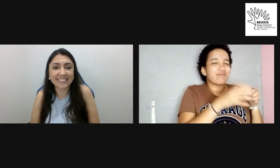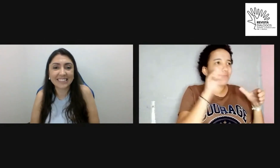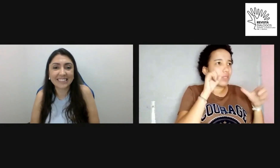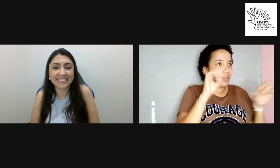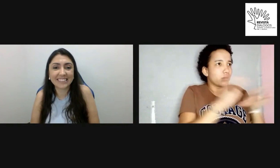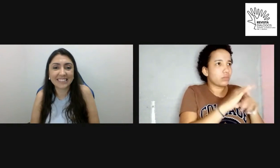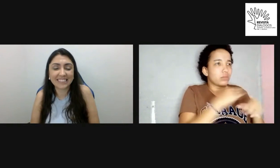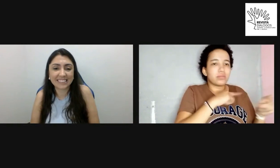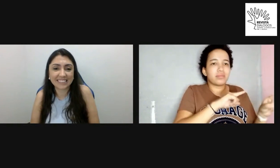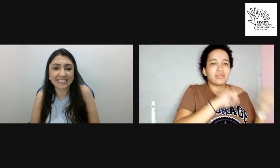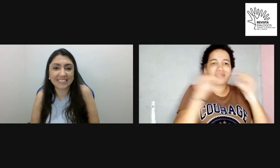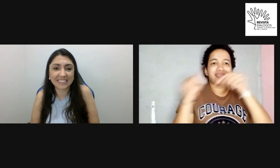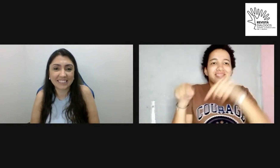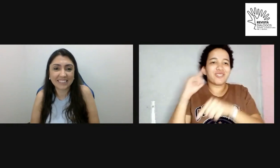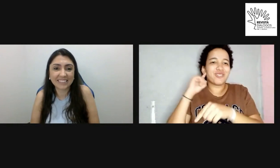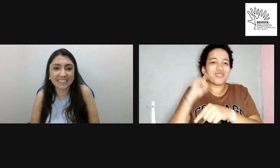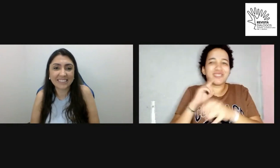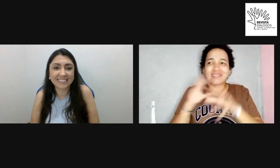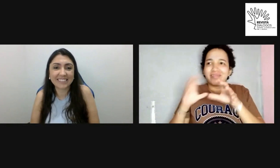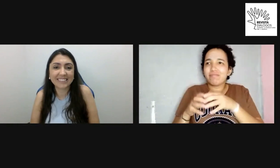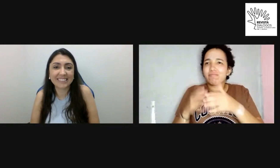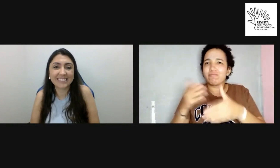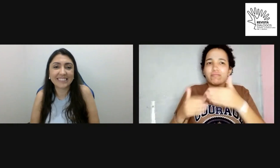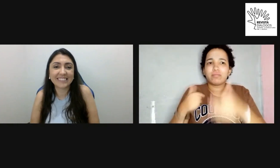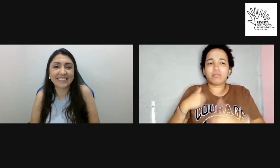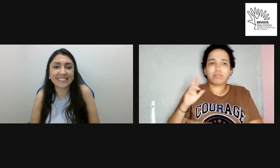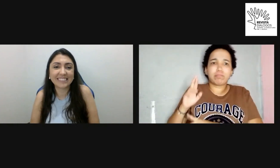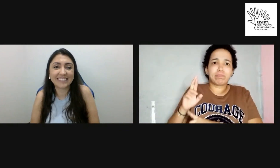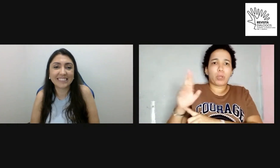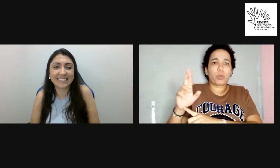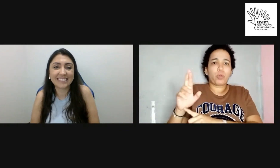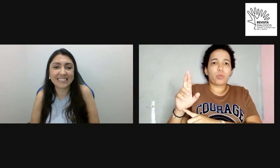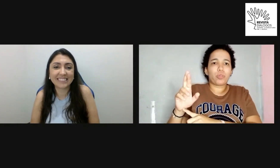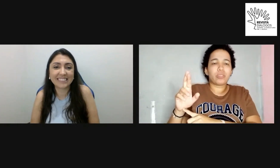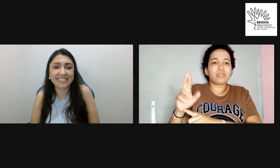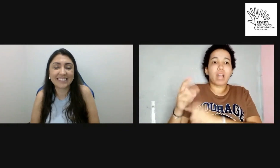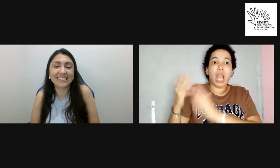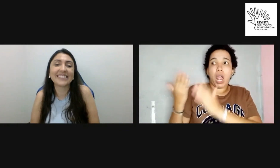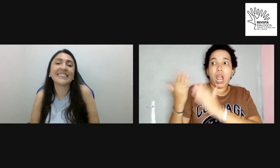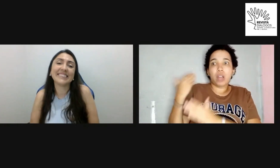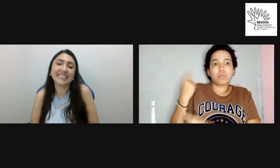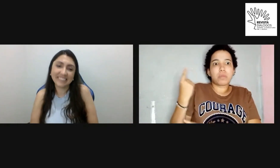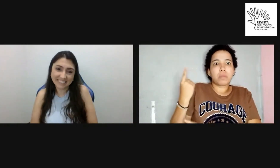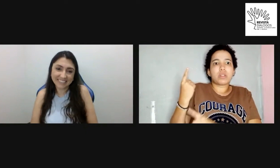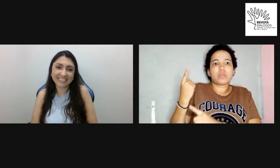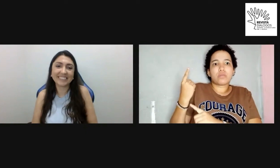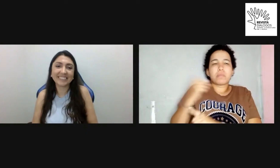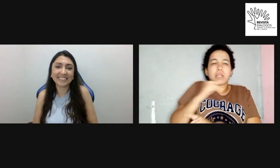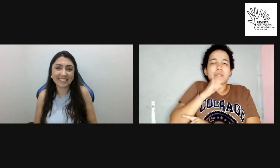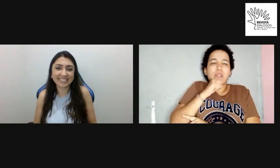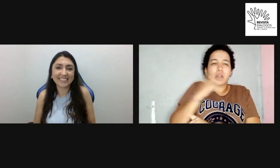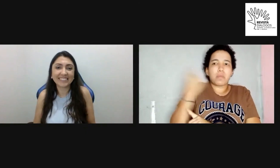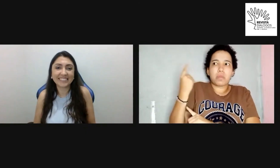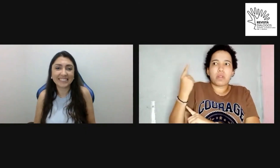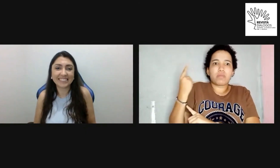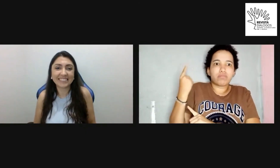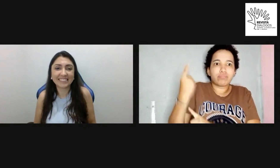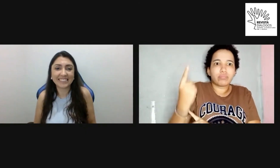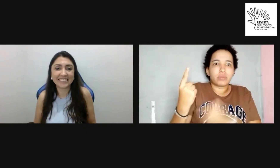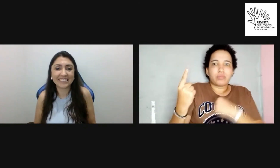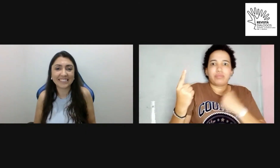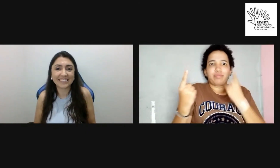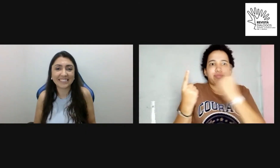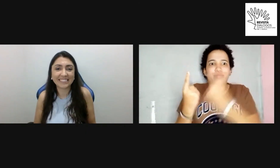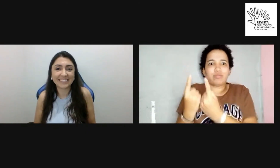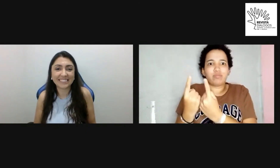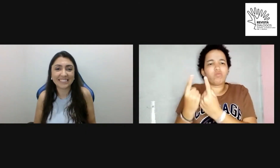tinham. Concluindo os meus estudos com os ouvintes, passei a participar dos grupos de surdos. Ali encontrei o representante surdo mais